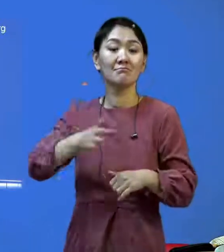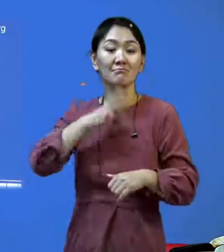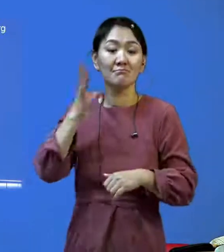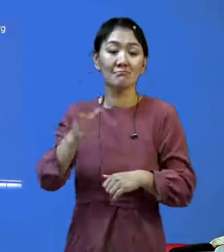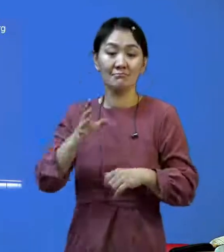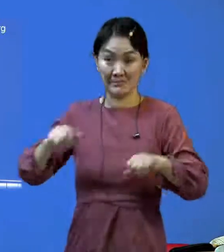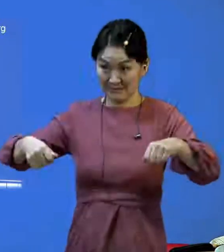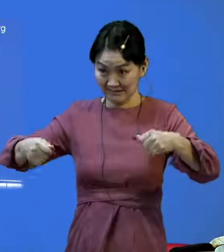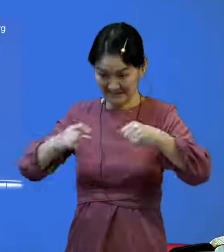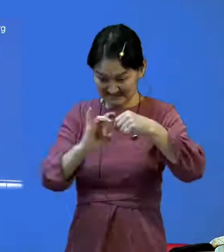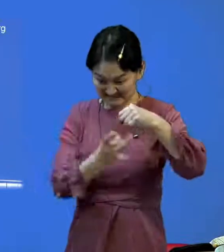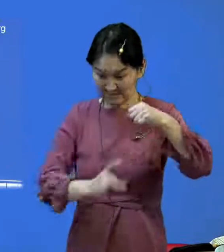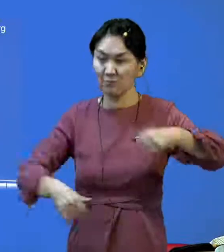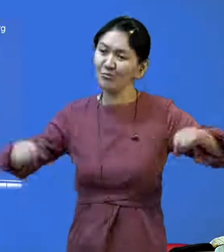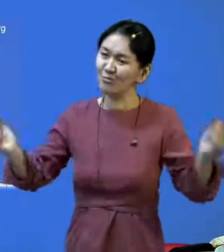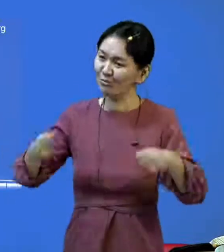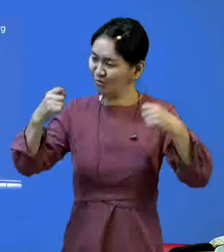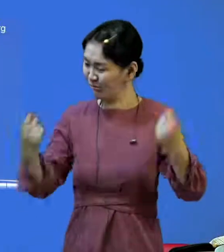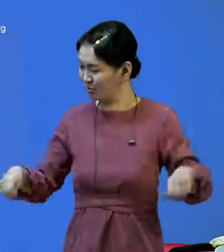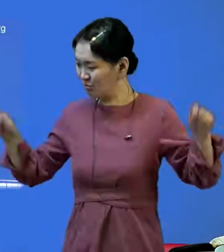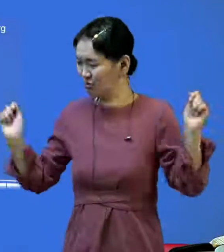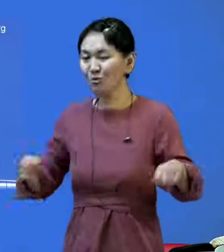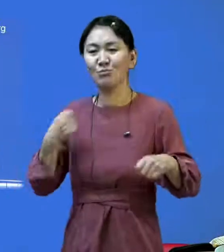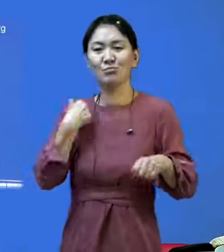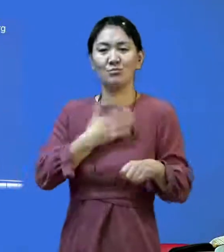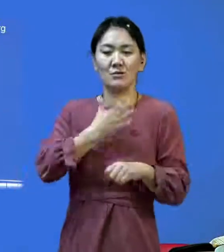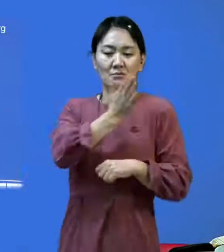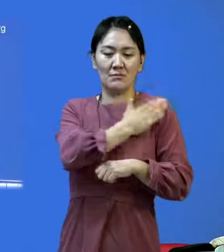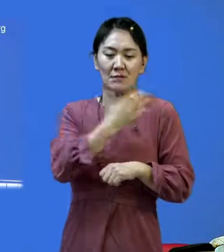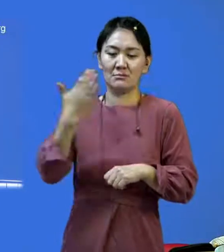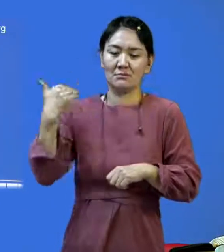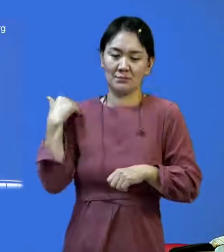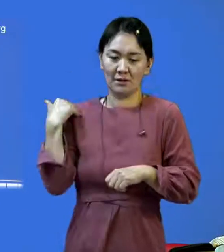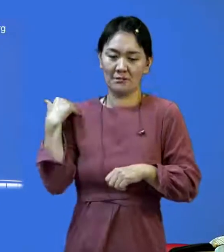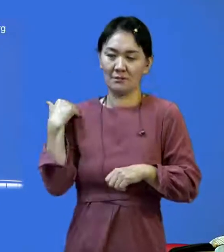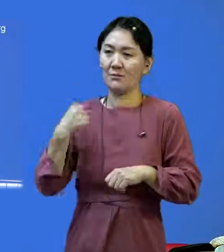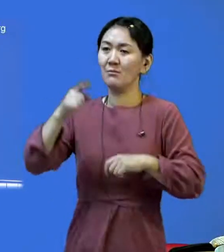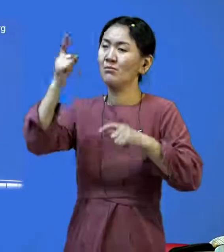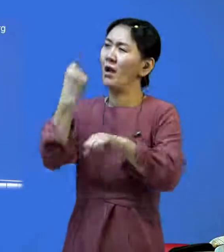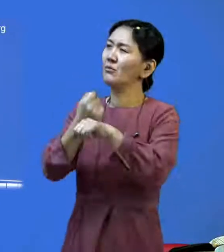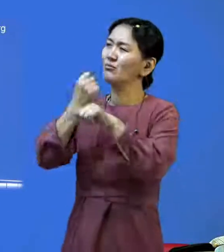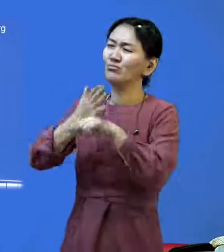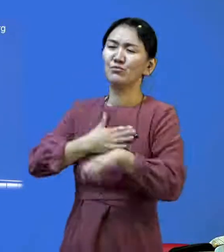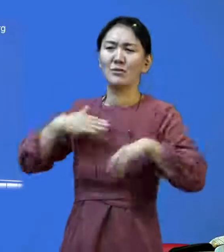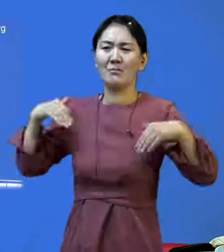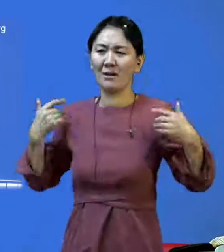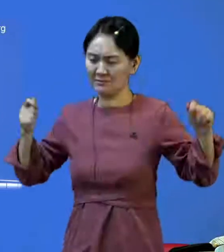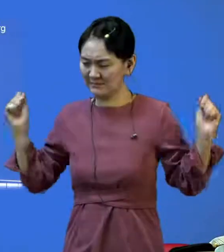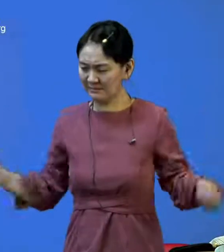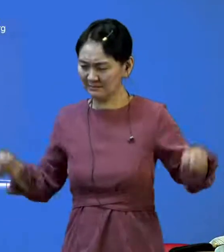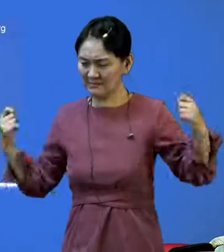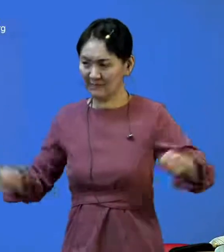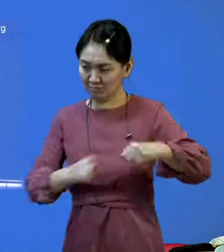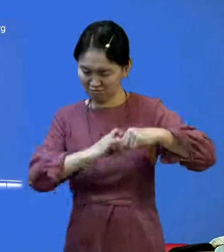тэмээ тук так тук так дугуранга миний эзэн бол хад гэл тэмээ бүжиглээ дуулаа.